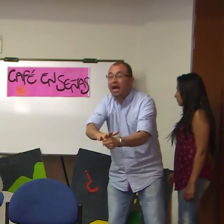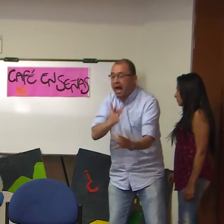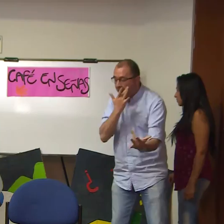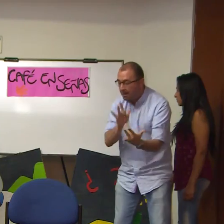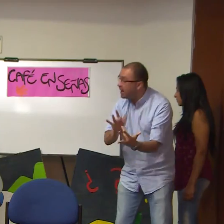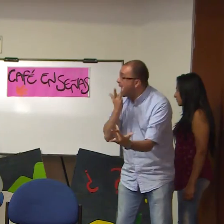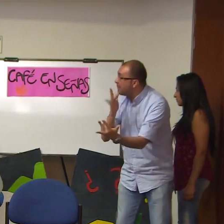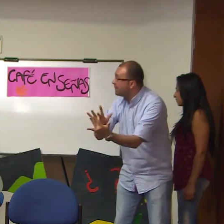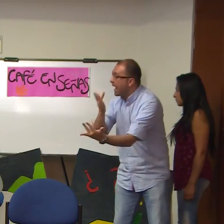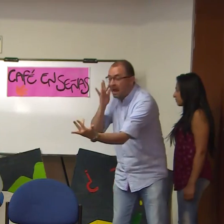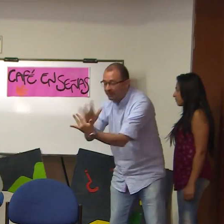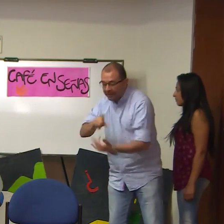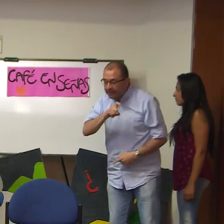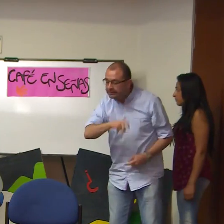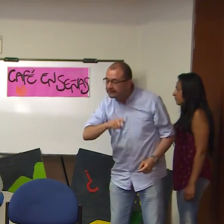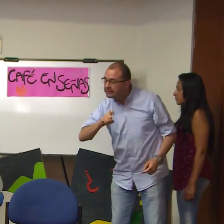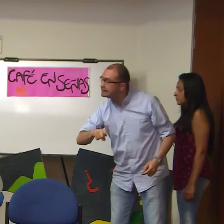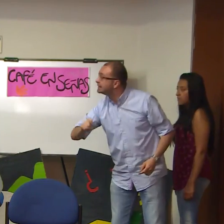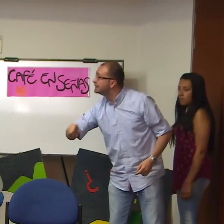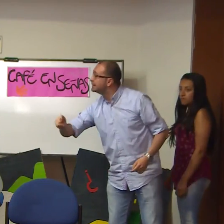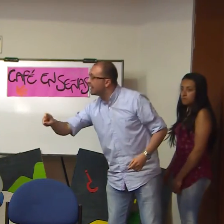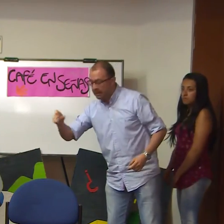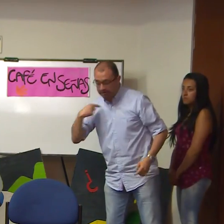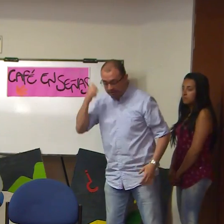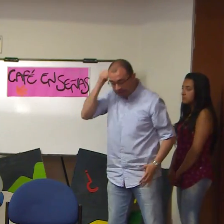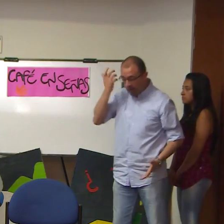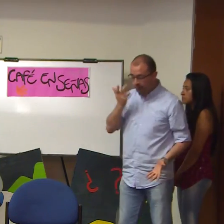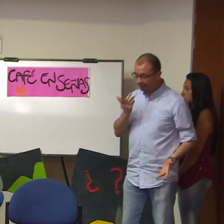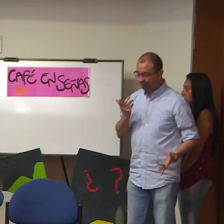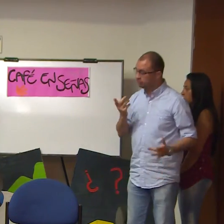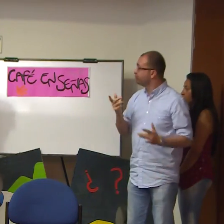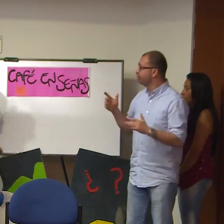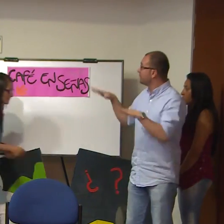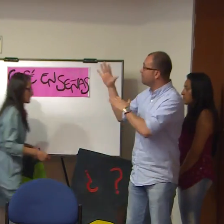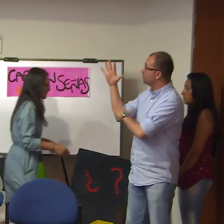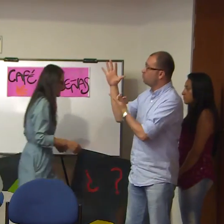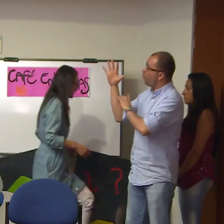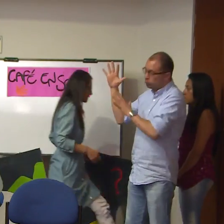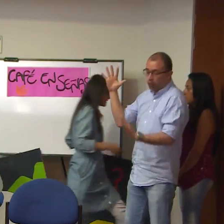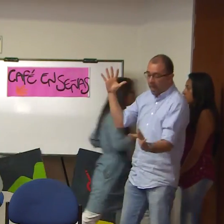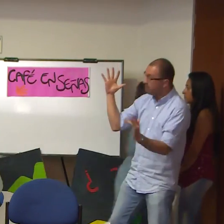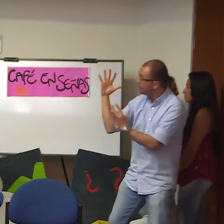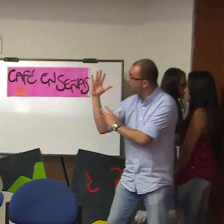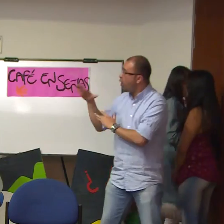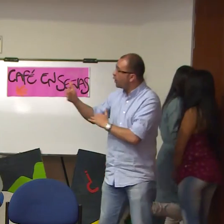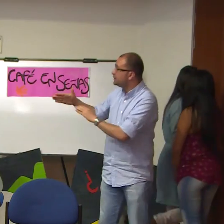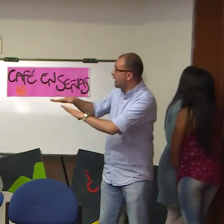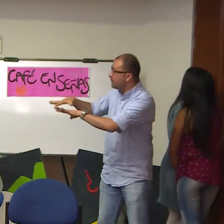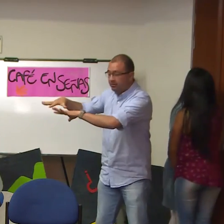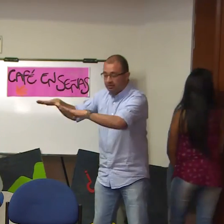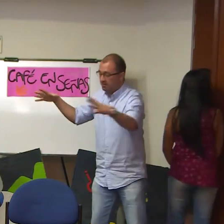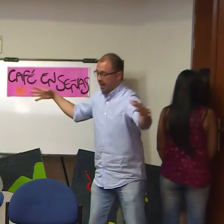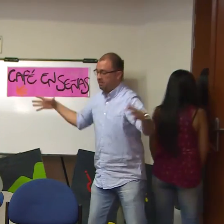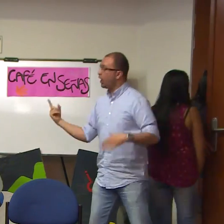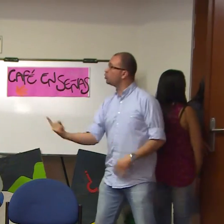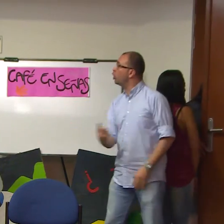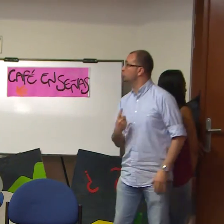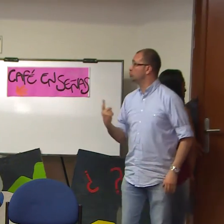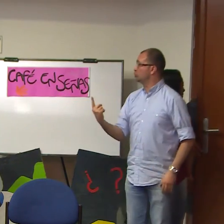cada uno tiene una situación que le es propia, tiene unas necesidades que le es propias, y yo como maestro tengo que buscar entonces